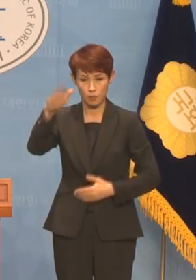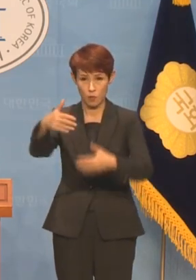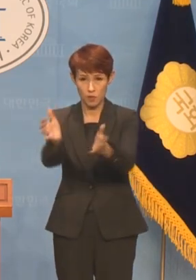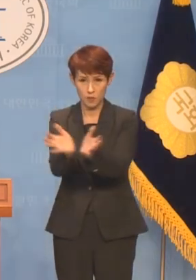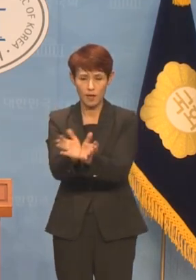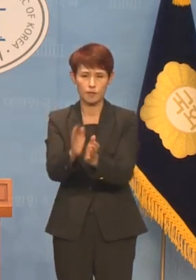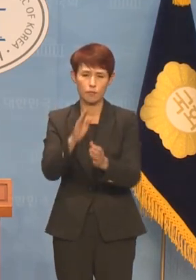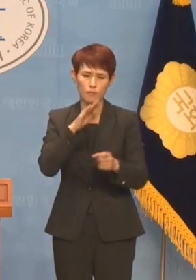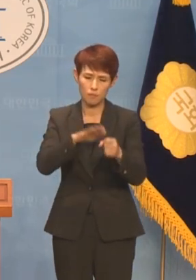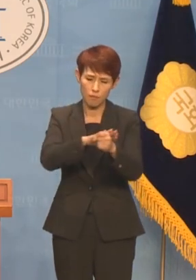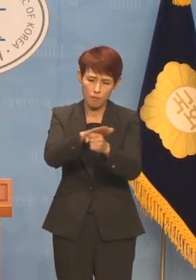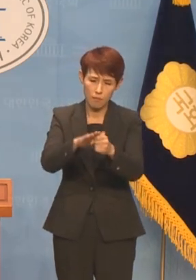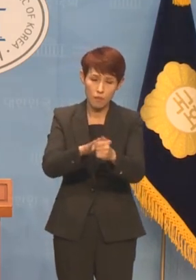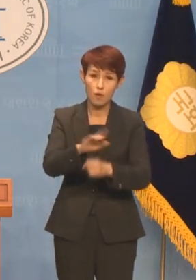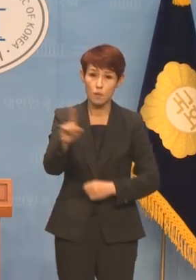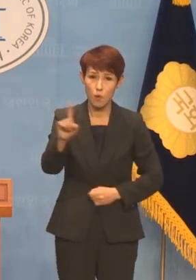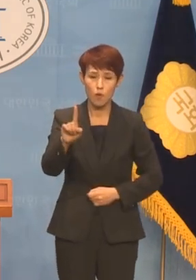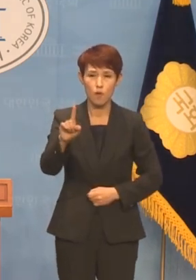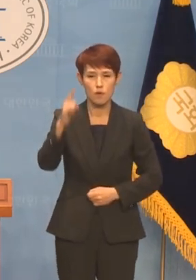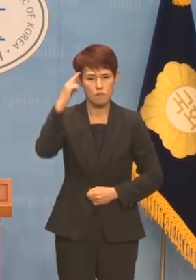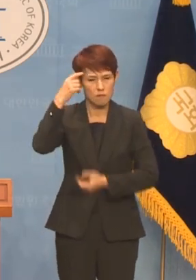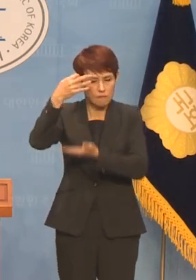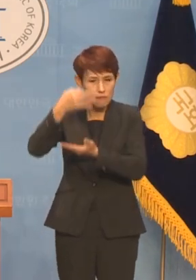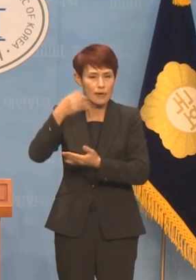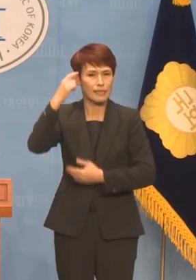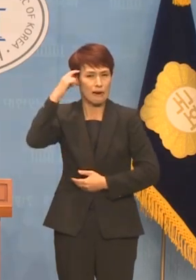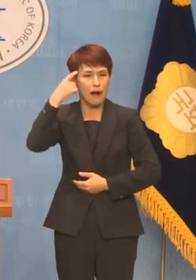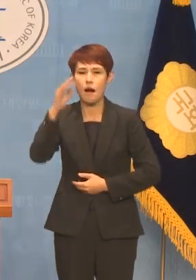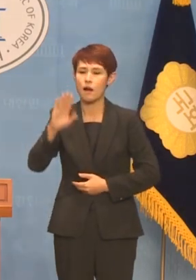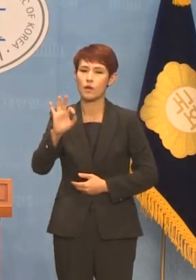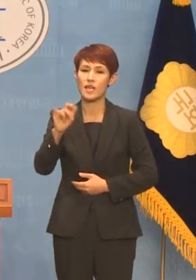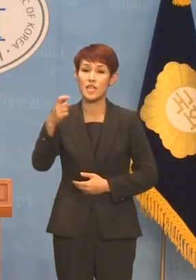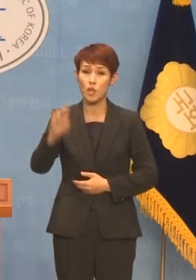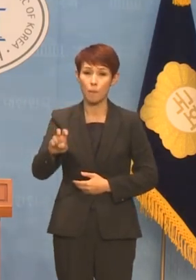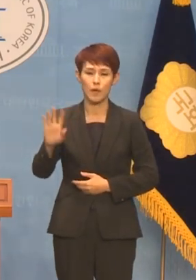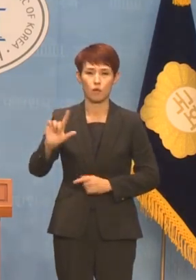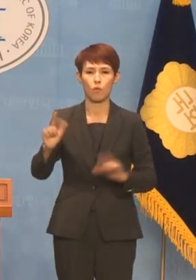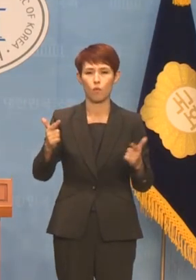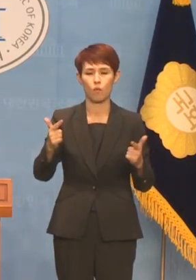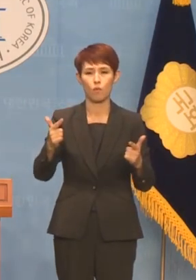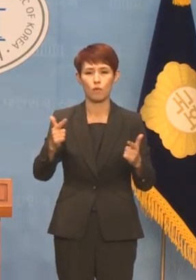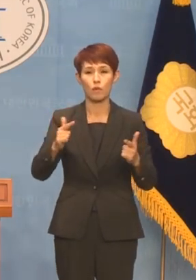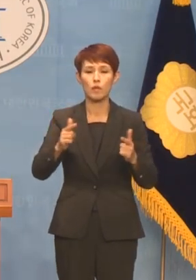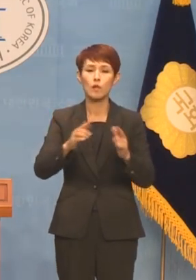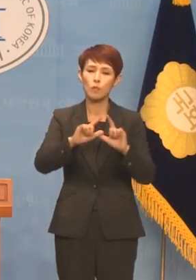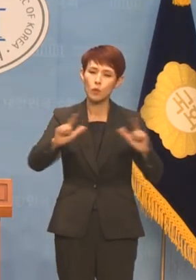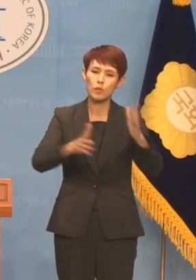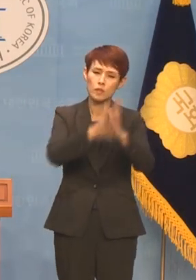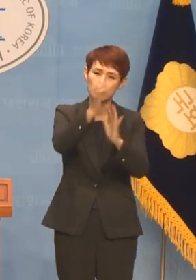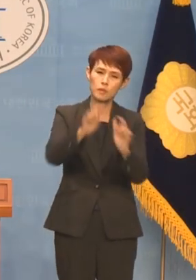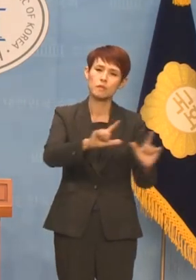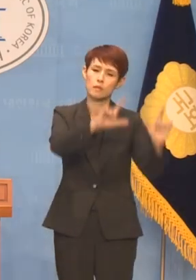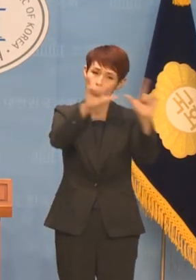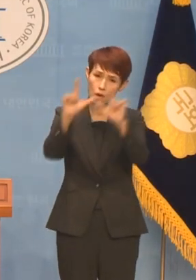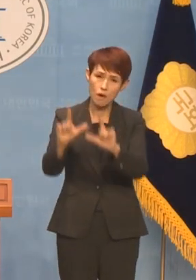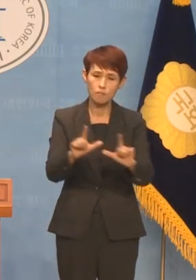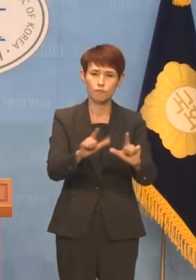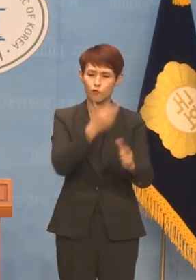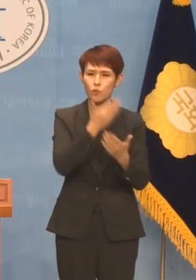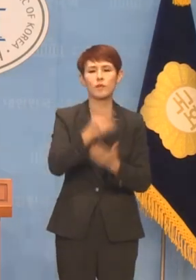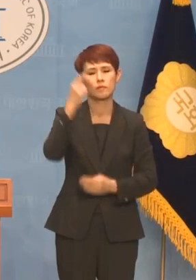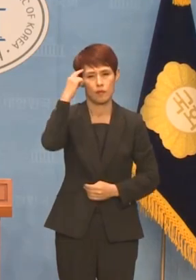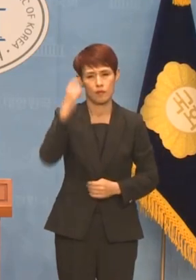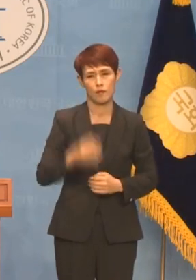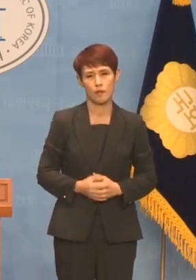진정 사랑했던 것은 이념이 아니라 이웃하며 사랑하는 보통 시민의 삶이었습니다.